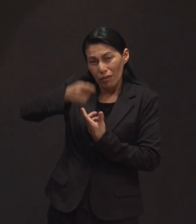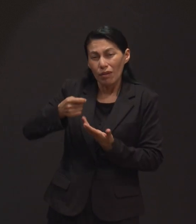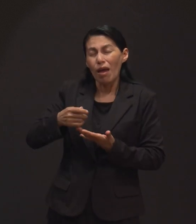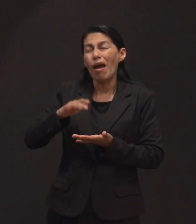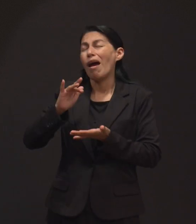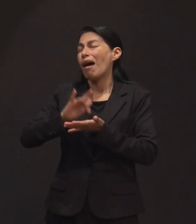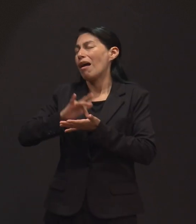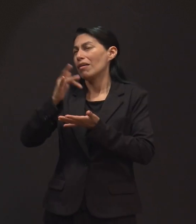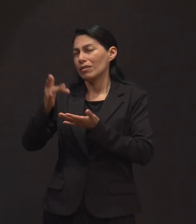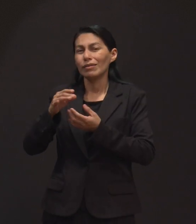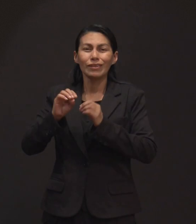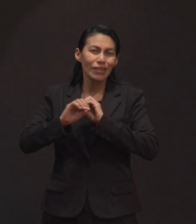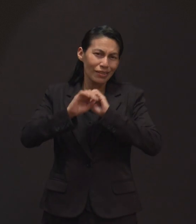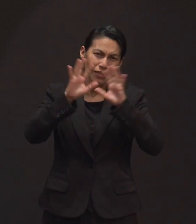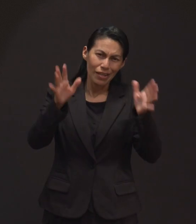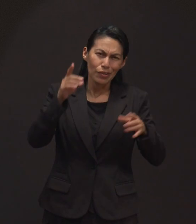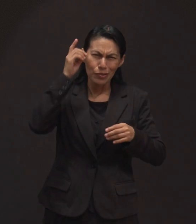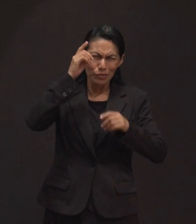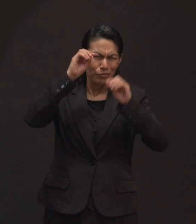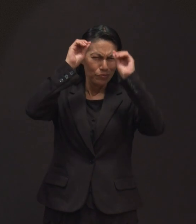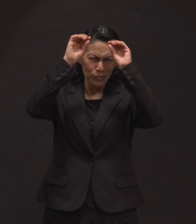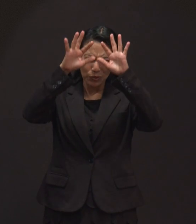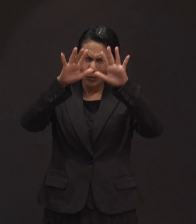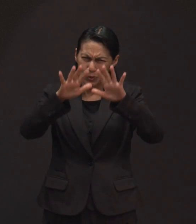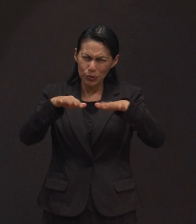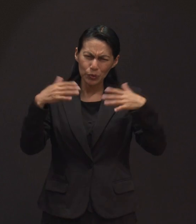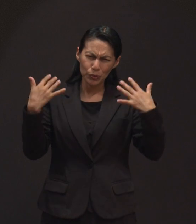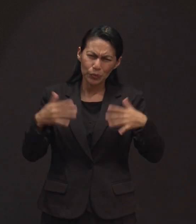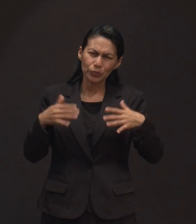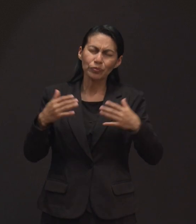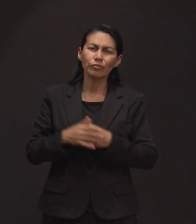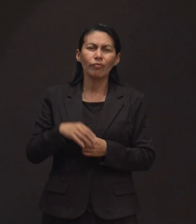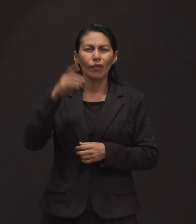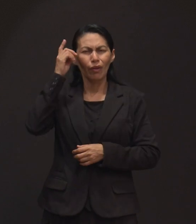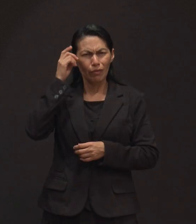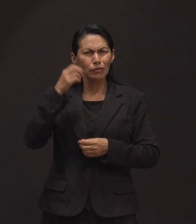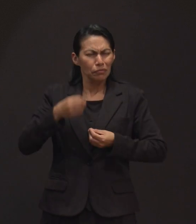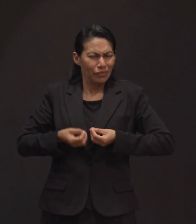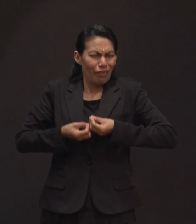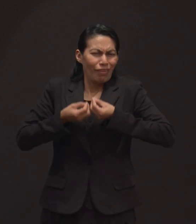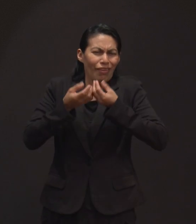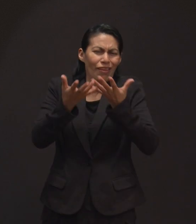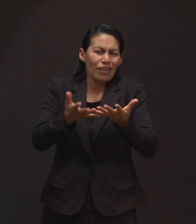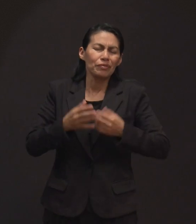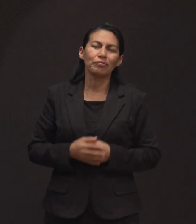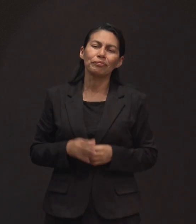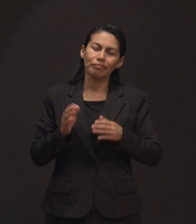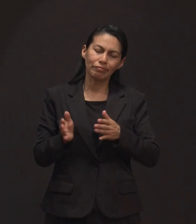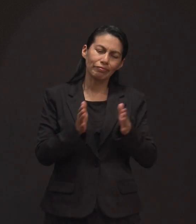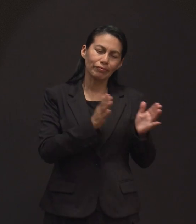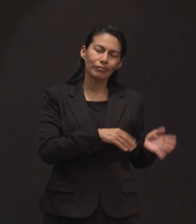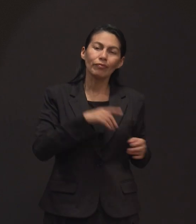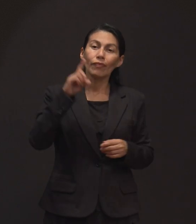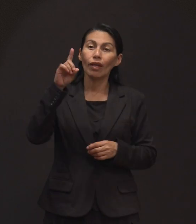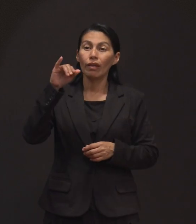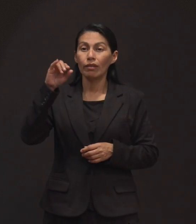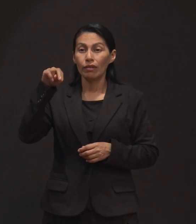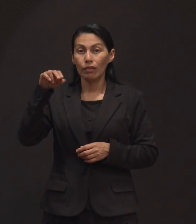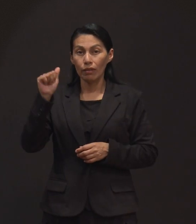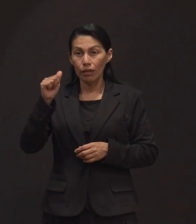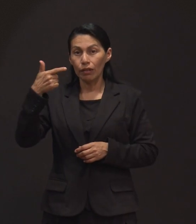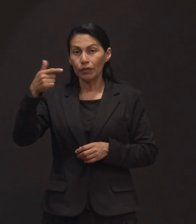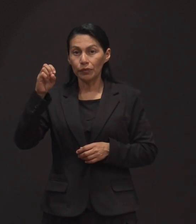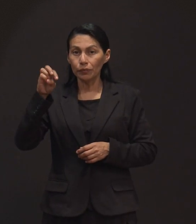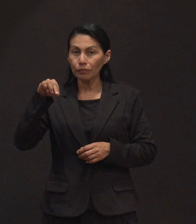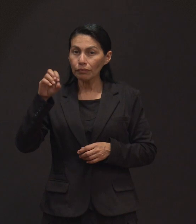abundantemente. Amén. Porque así es Dios, generoso. Dina Gómez Díaz, agradezco mucho a Dios por sus